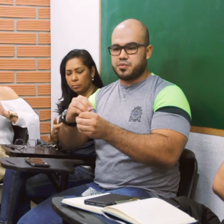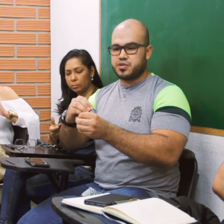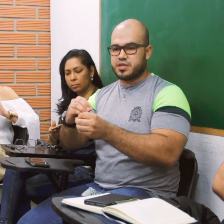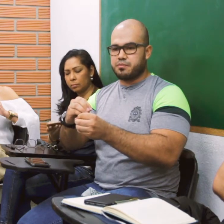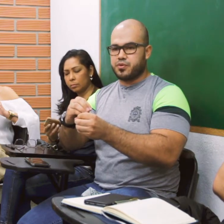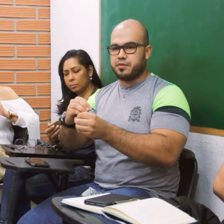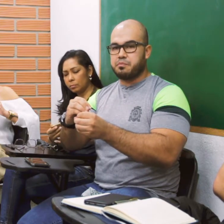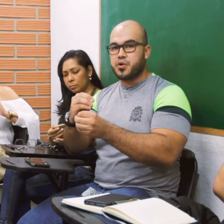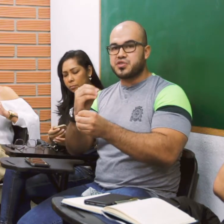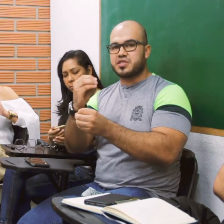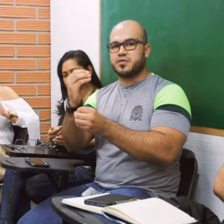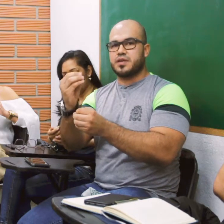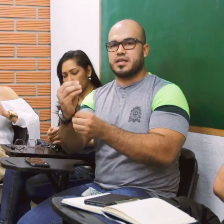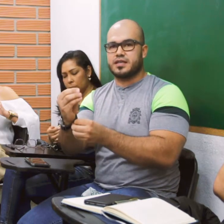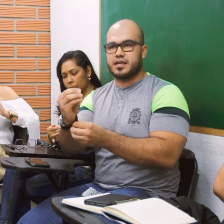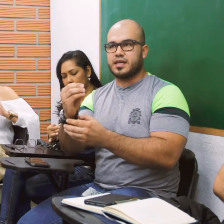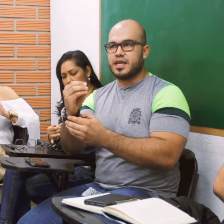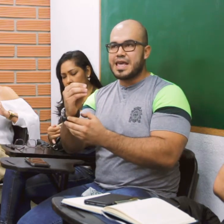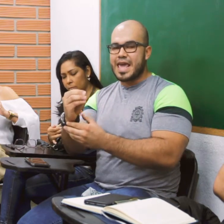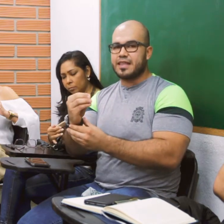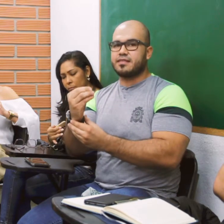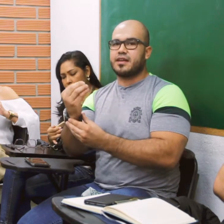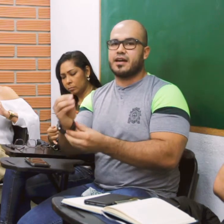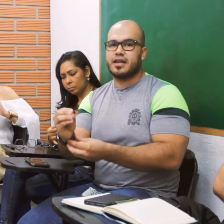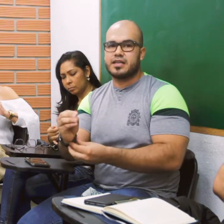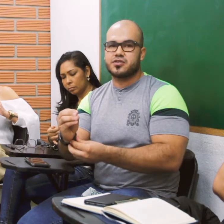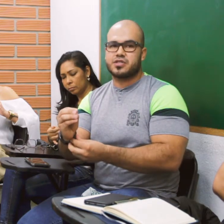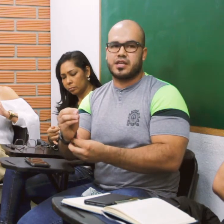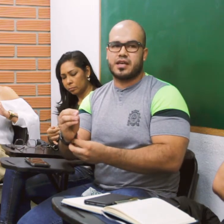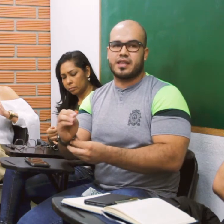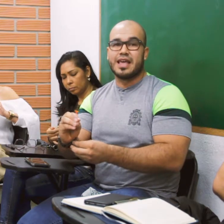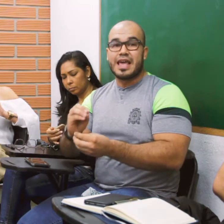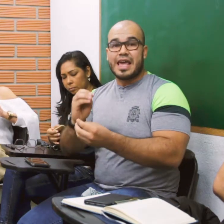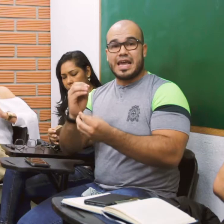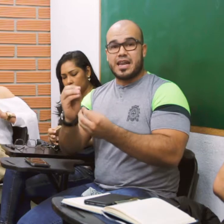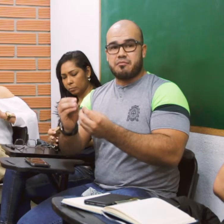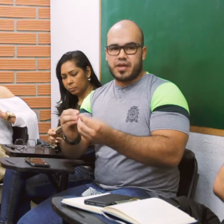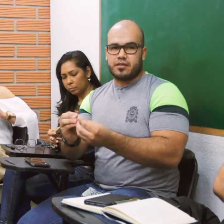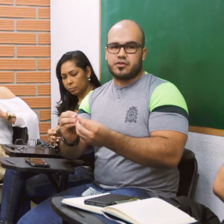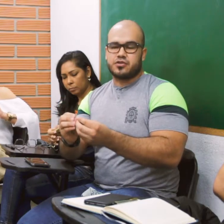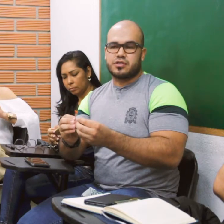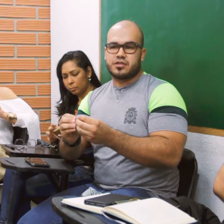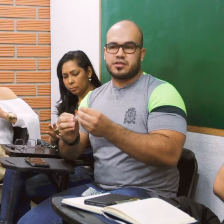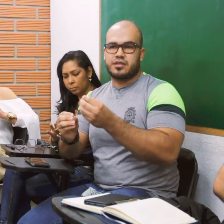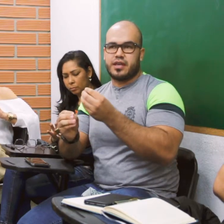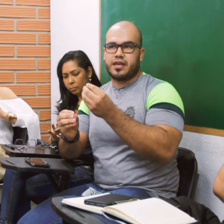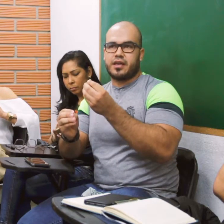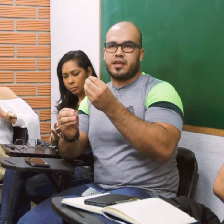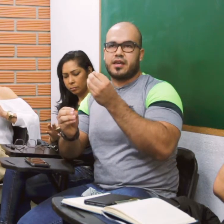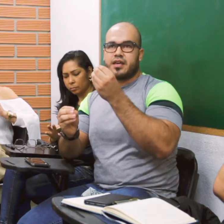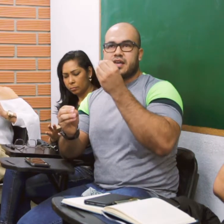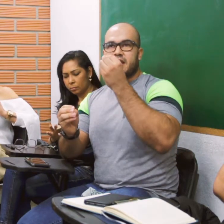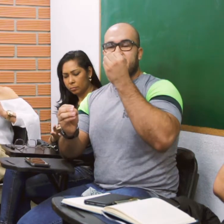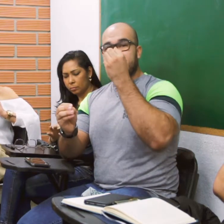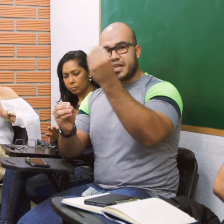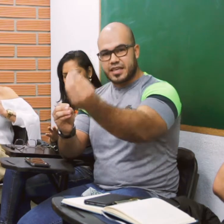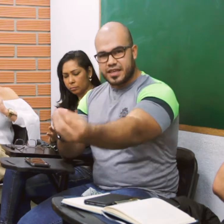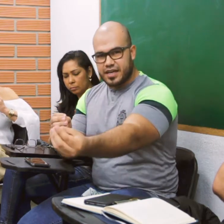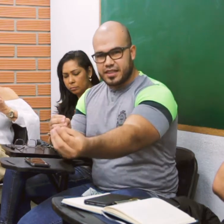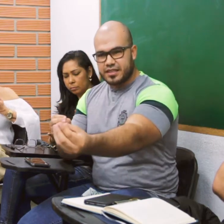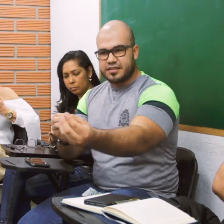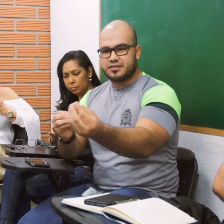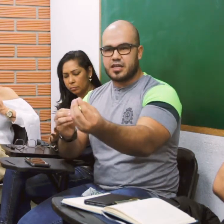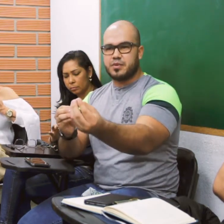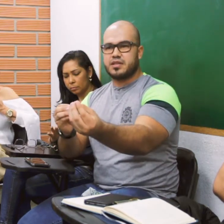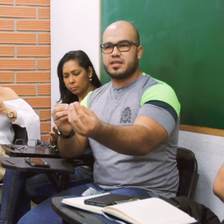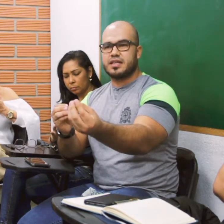en sus principios de poder posibilitar, entregar a la sociedad elementos de